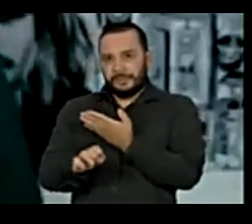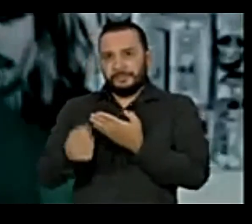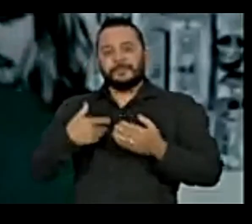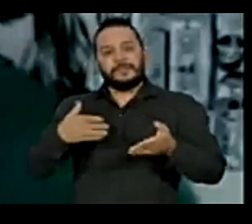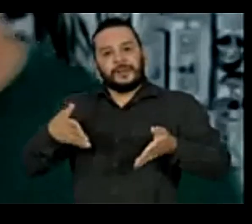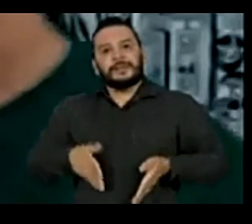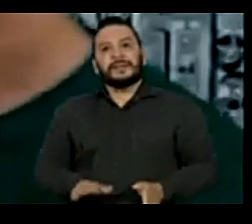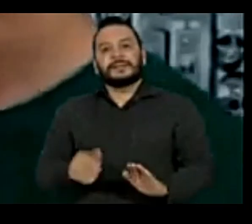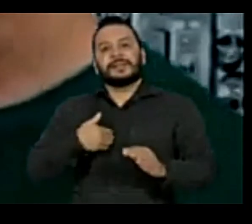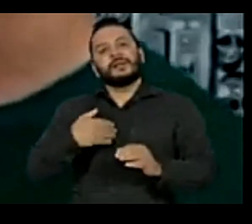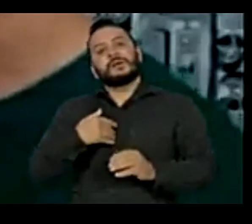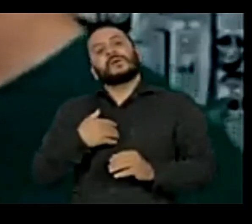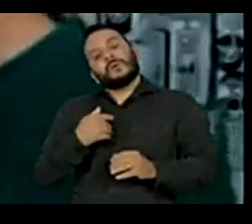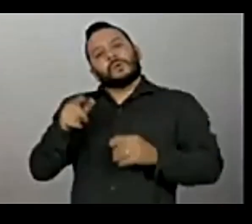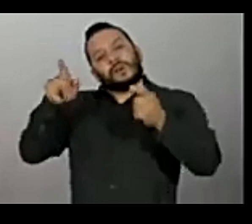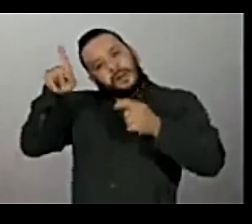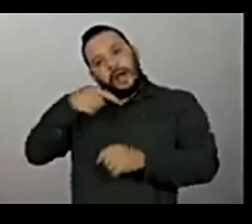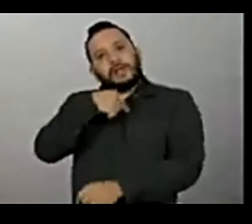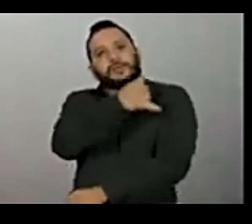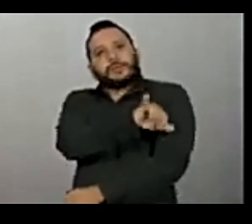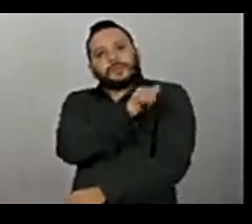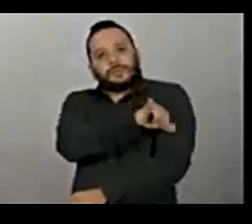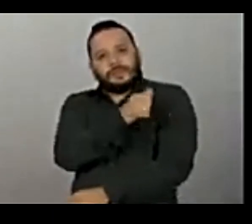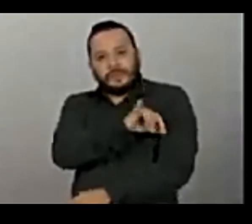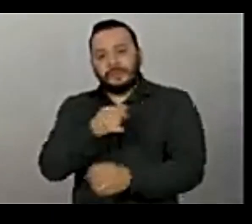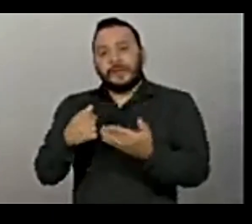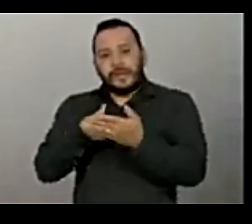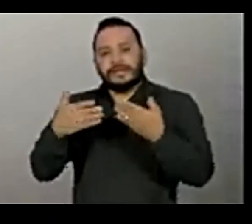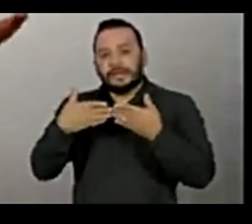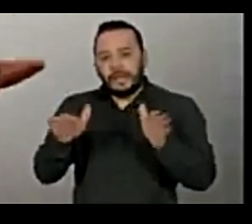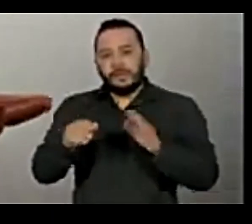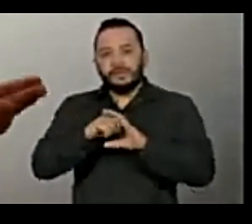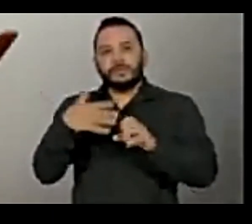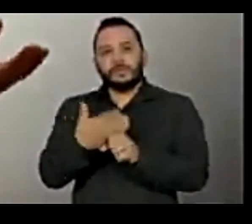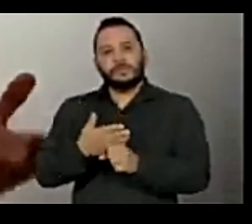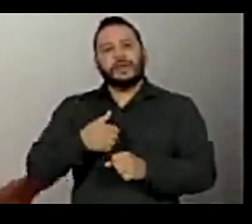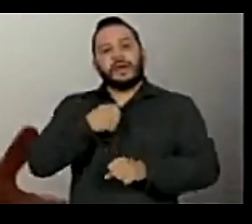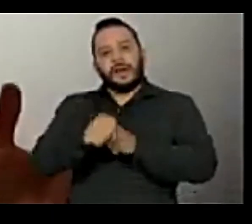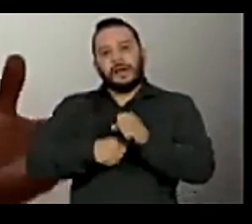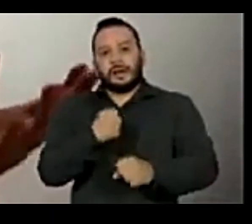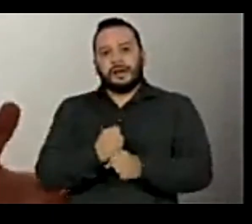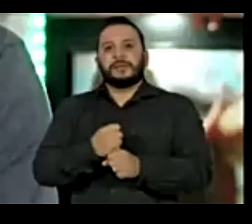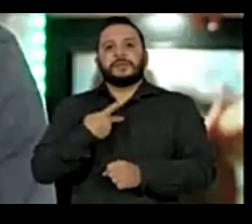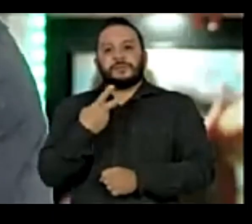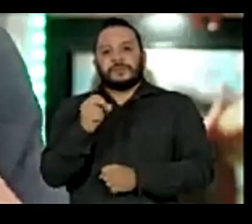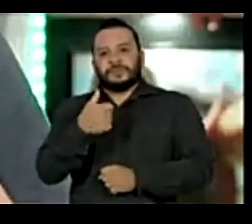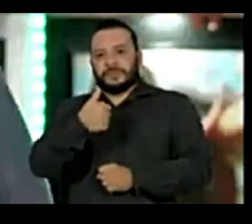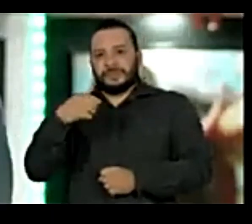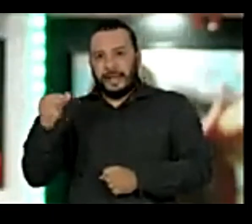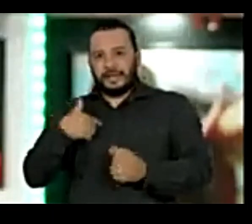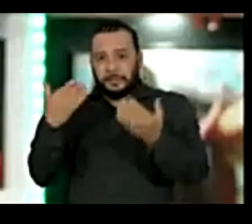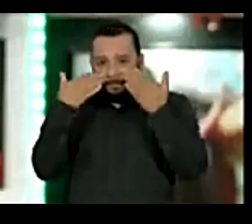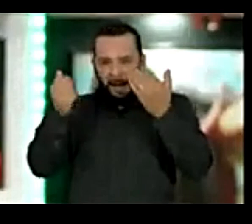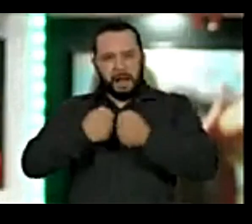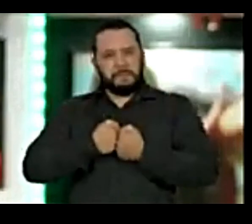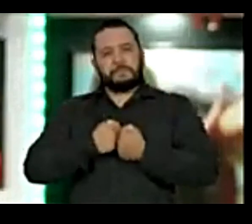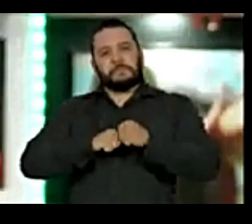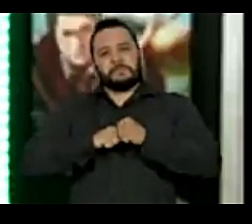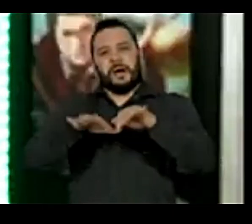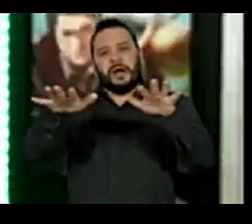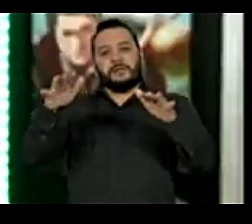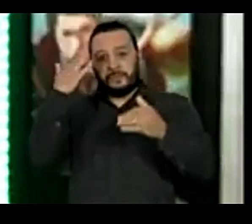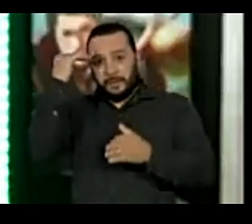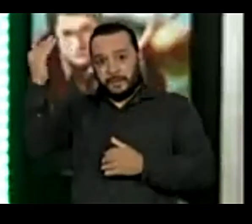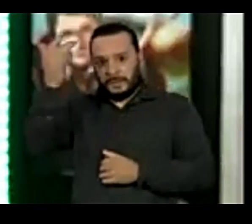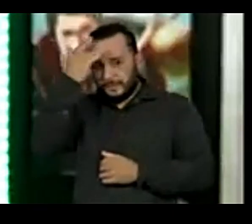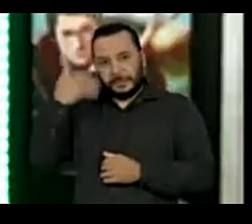Nascido no Engenho Novo, bairro da Zona Norte do Rio, estreou no YouTube em 2010 e, diante da repercussão, logo foi convidado para